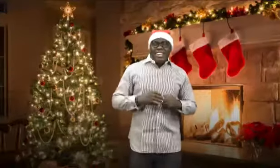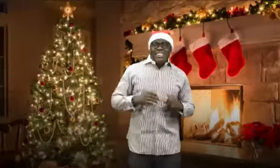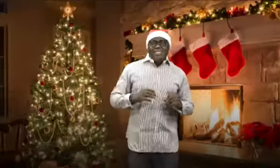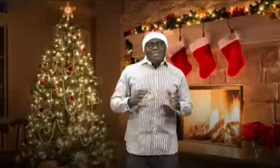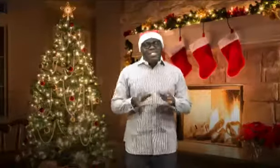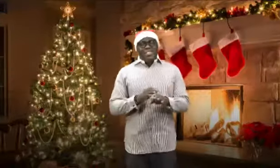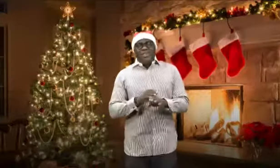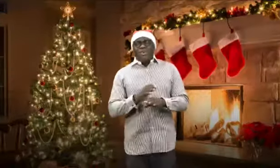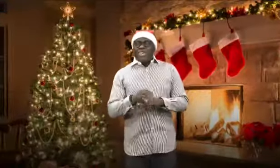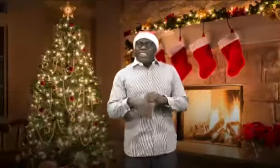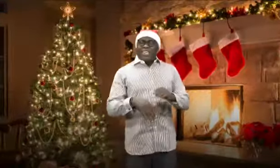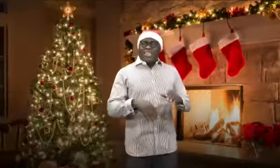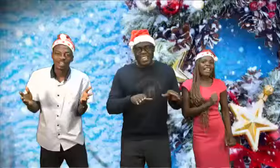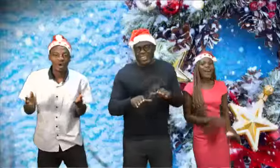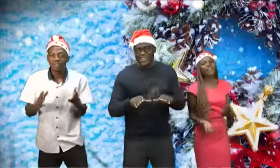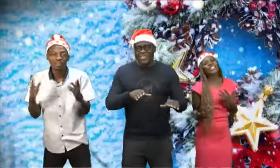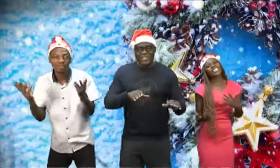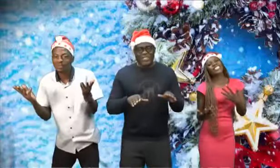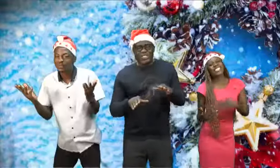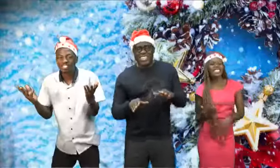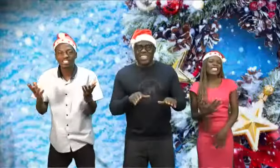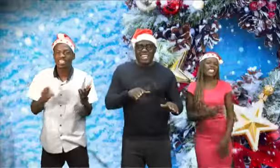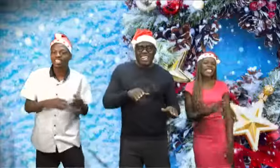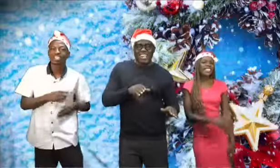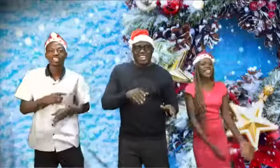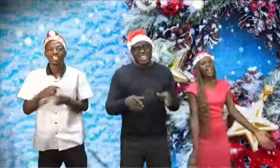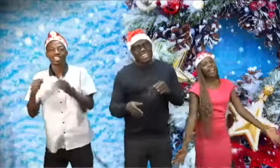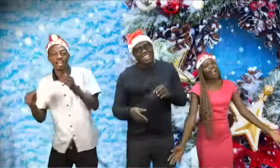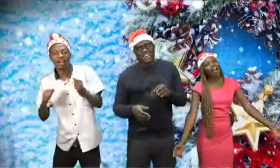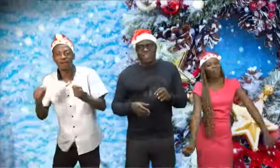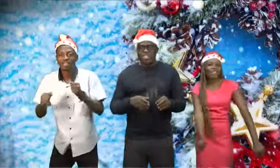eresi mesi lo wa le de odun tuntun de la wa nyo